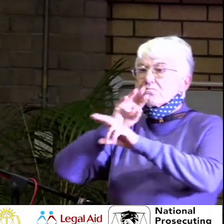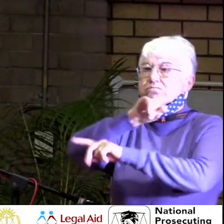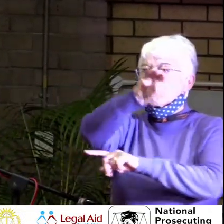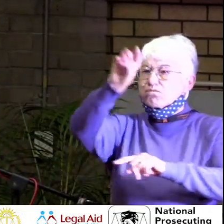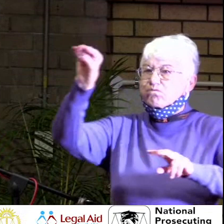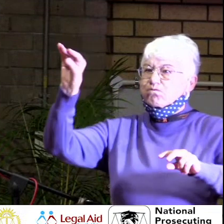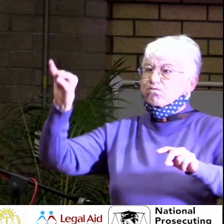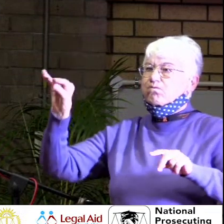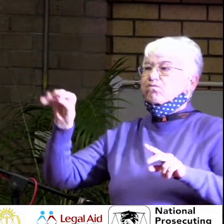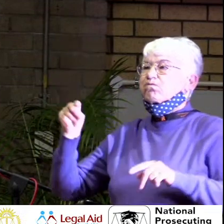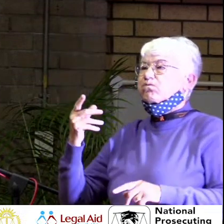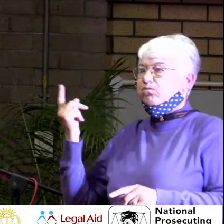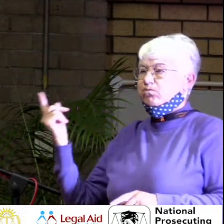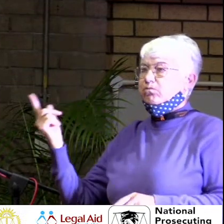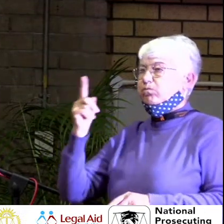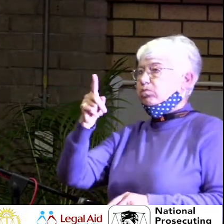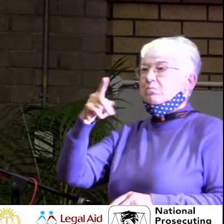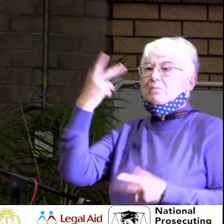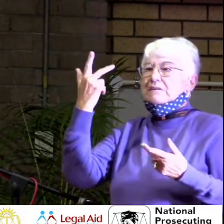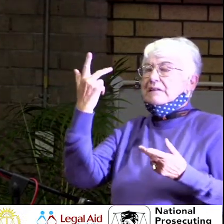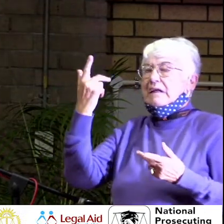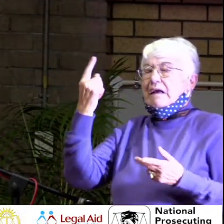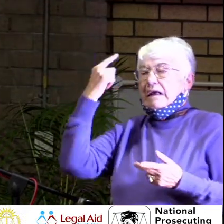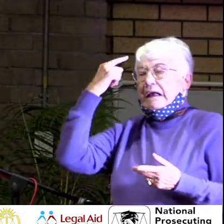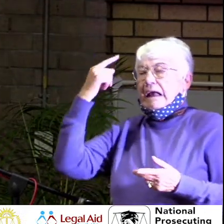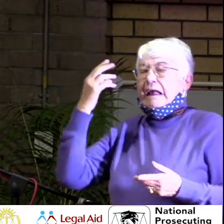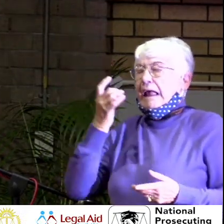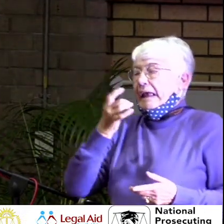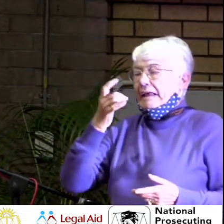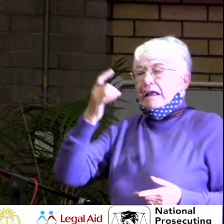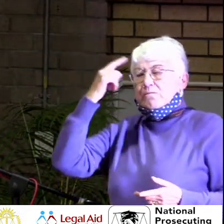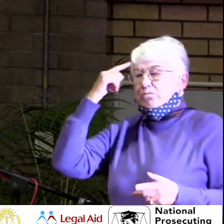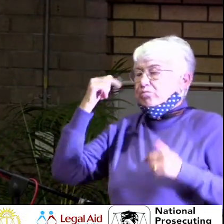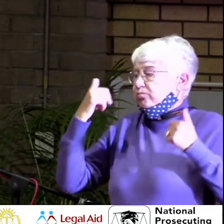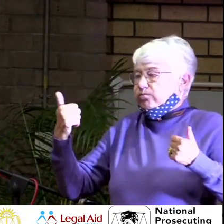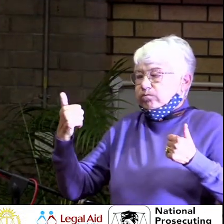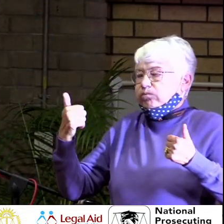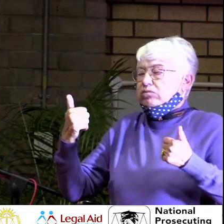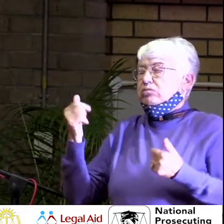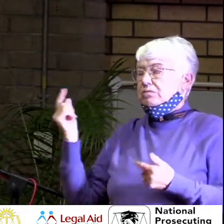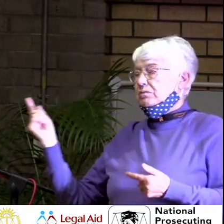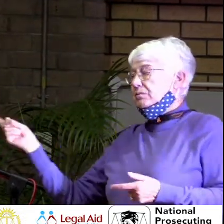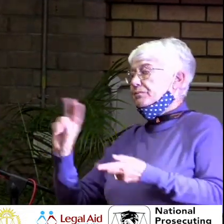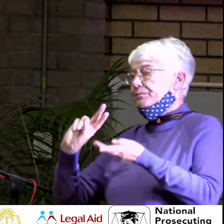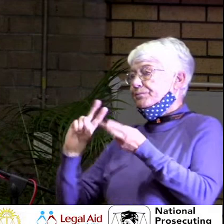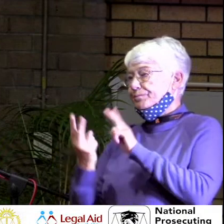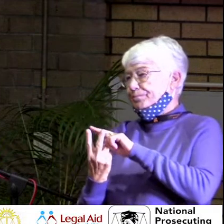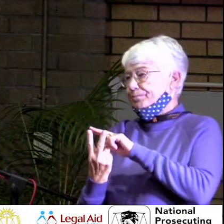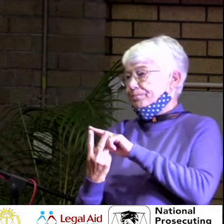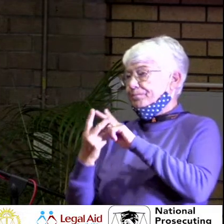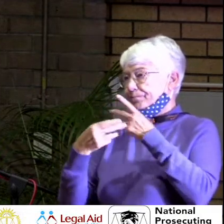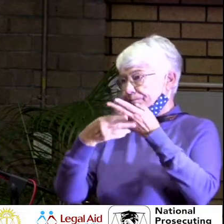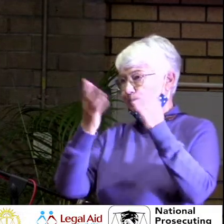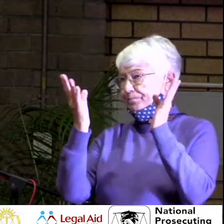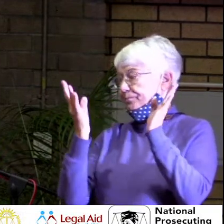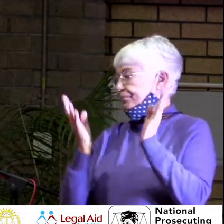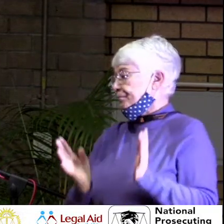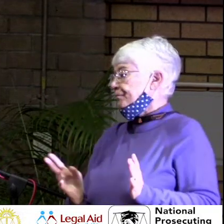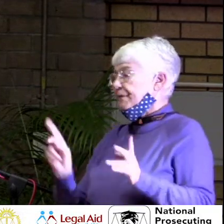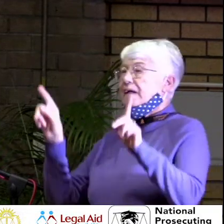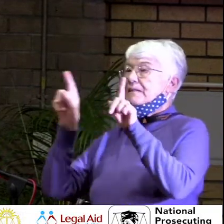bazichaze uba ngxaki zini badibana nazo. Uthi ke le nto iyabachaphazela nabo ngokwasemphefumlweni